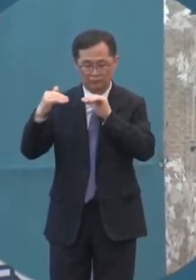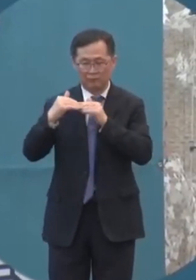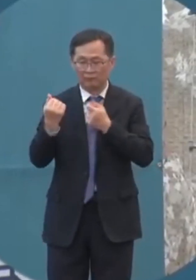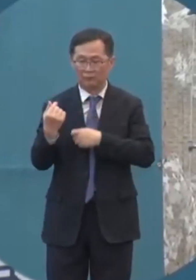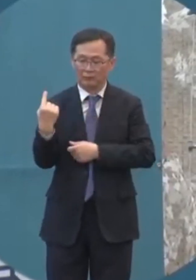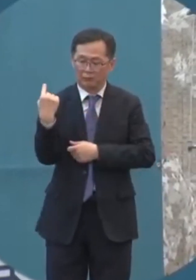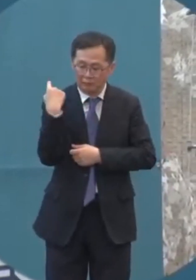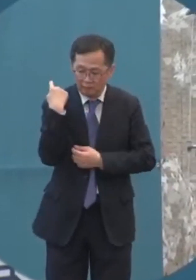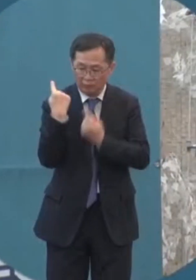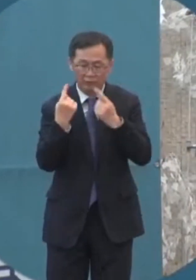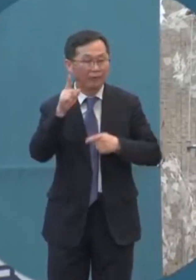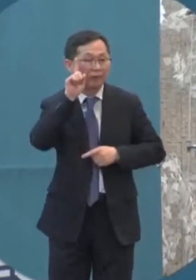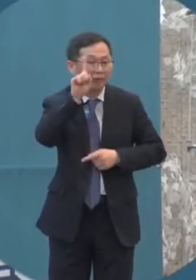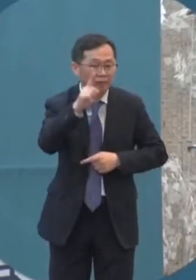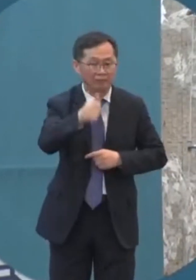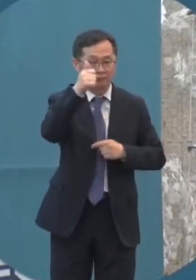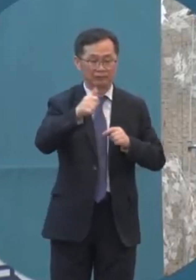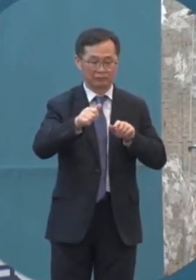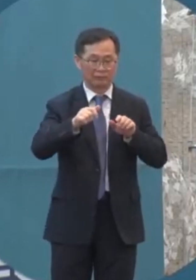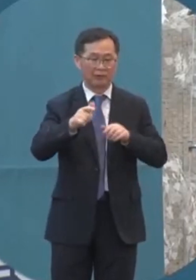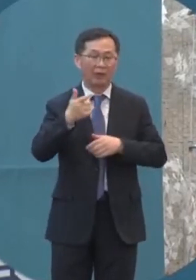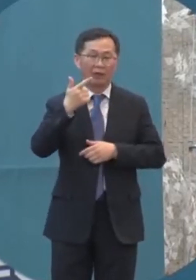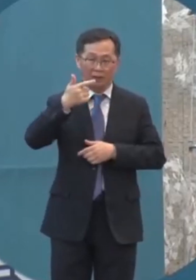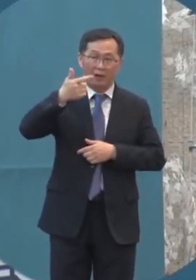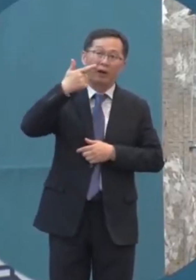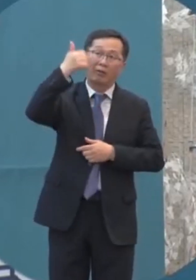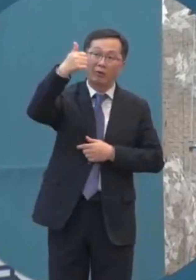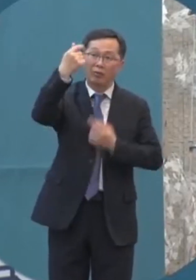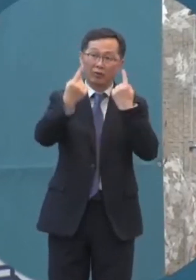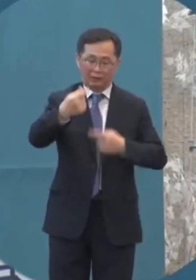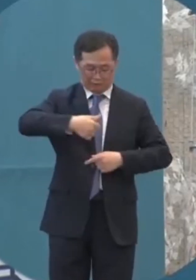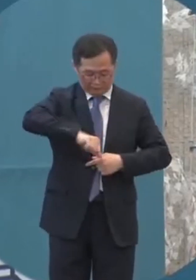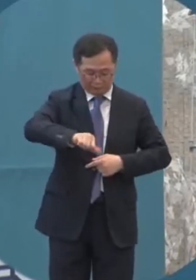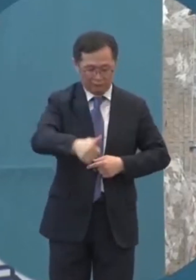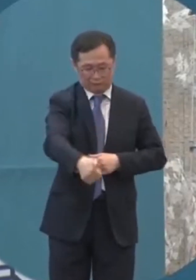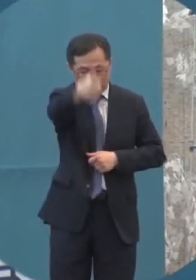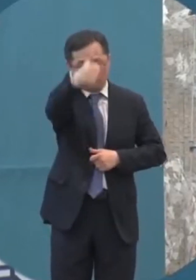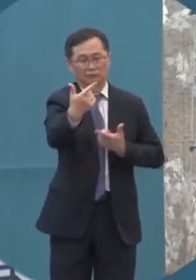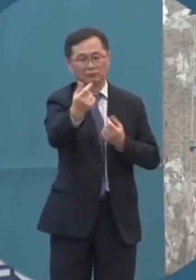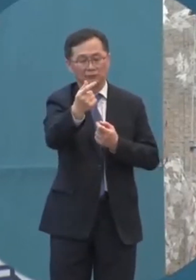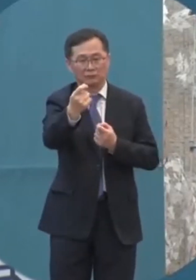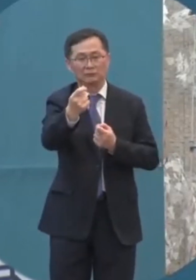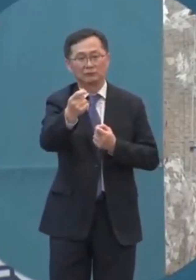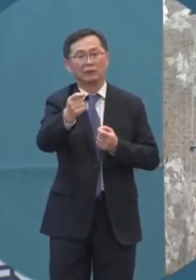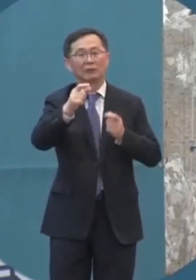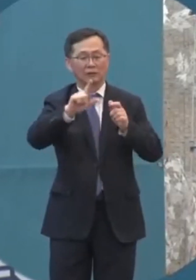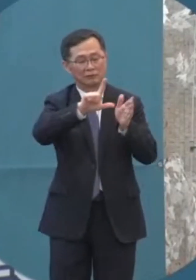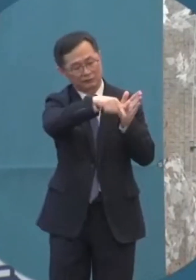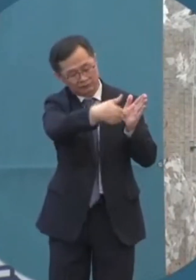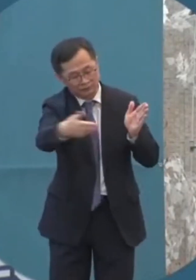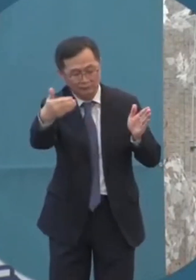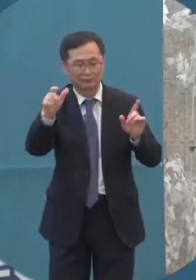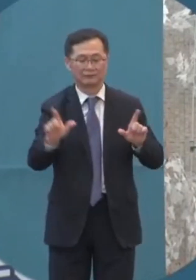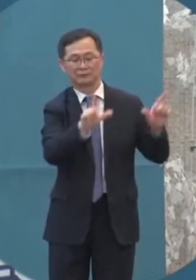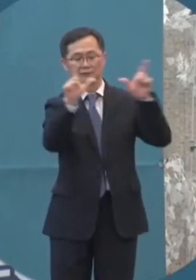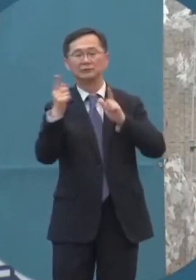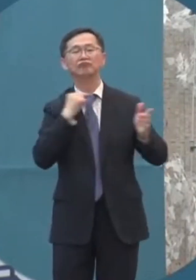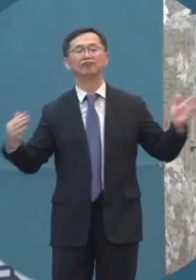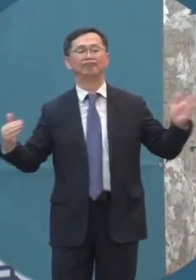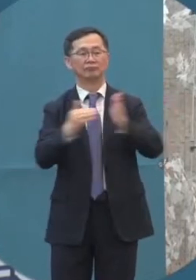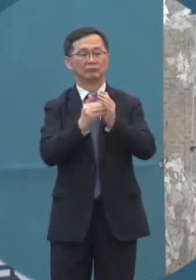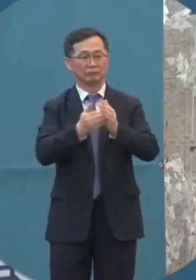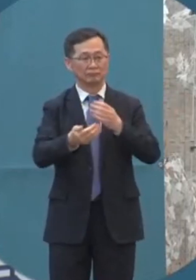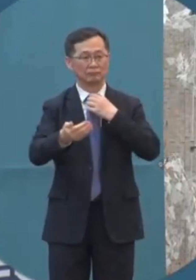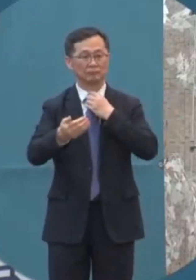어제보다는 오늘이 더 낫고 아버지보다는 아들이 더 낫고 이런 세월을 살았습니다.